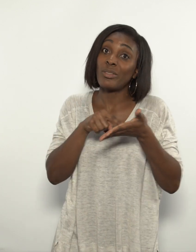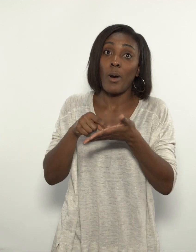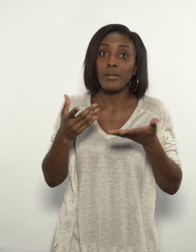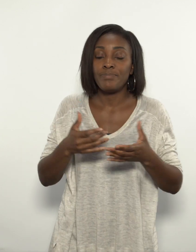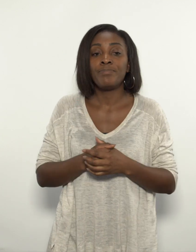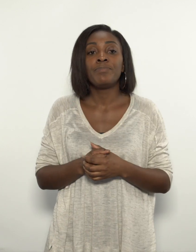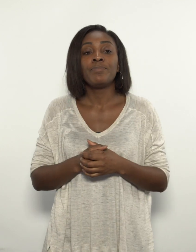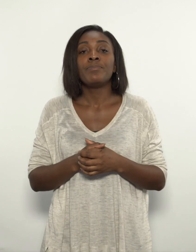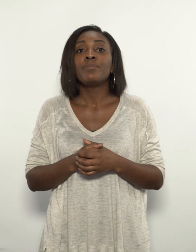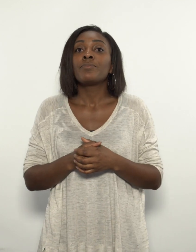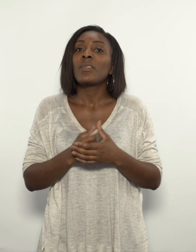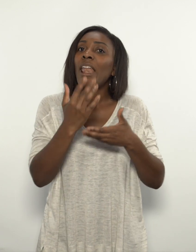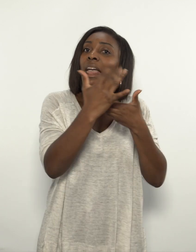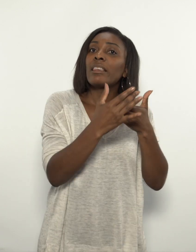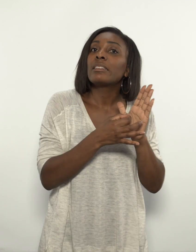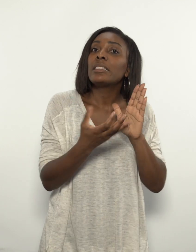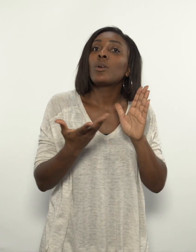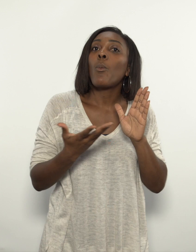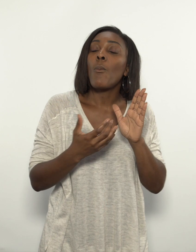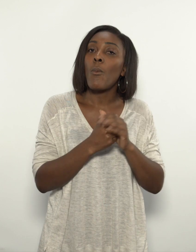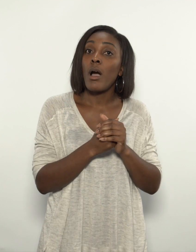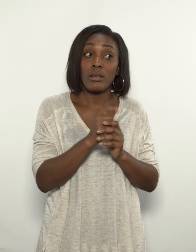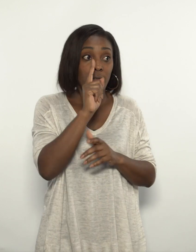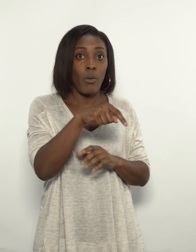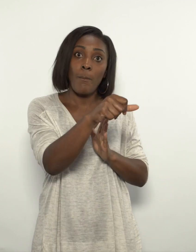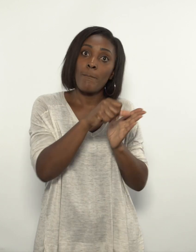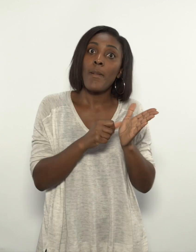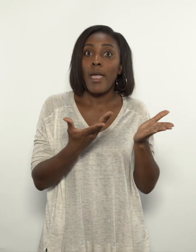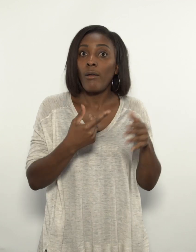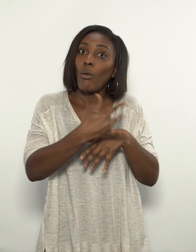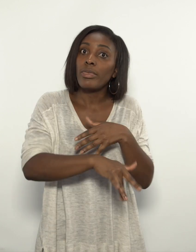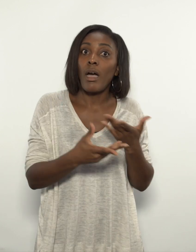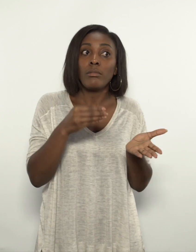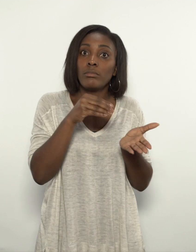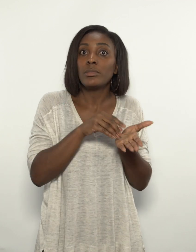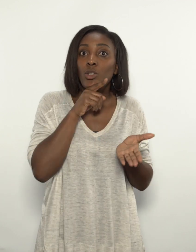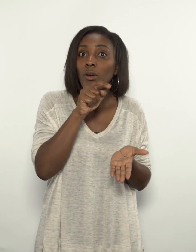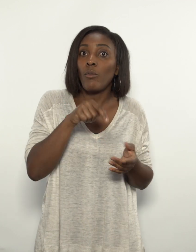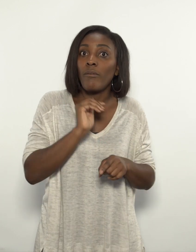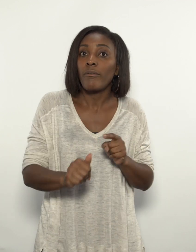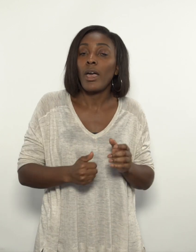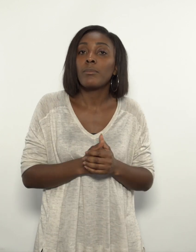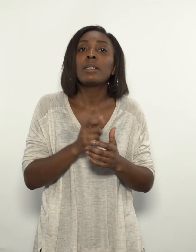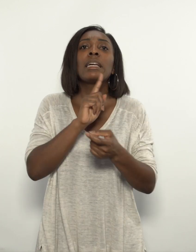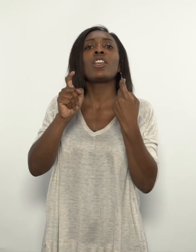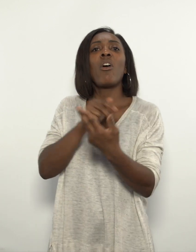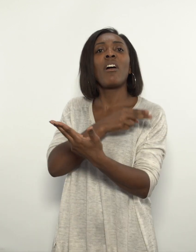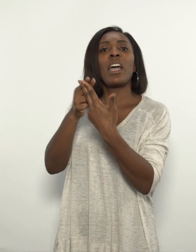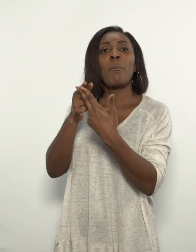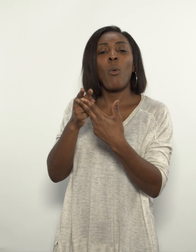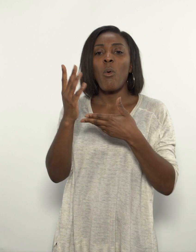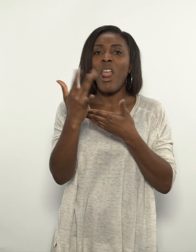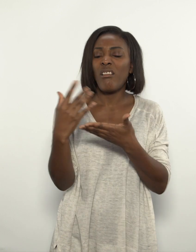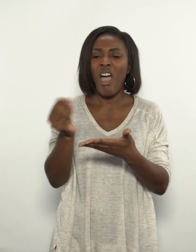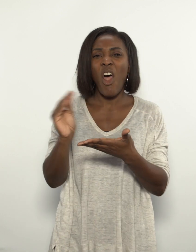ses paiements et il lui demande de se mettre à jour au niveau de ses factures. Le client répond par